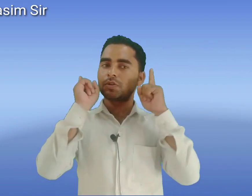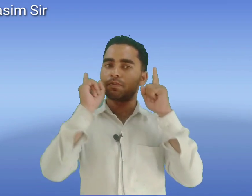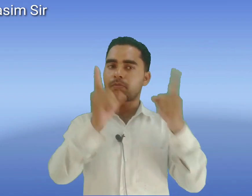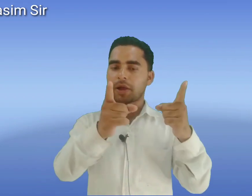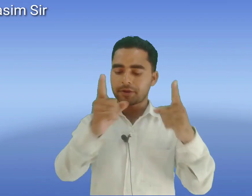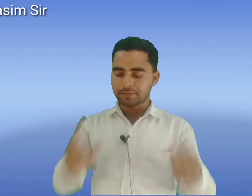लिए गुड बाय